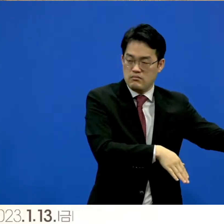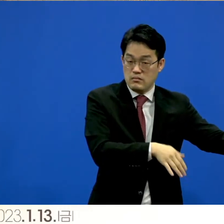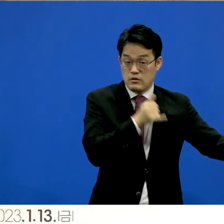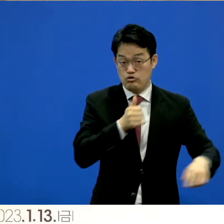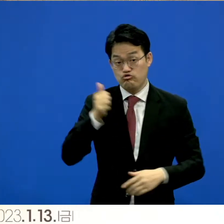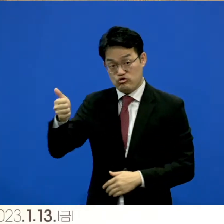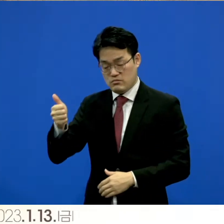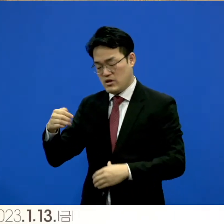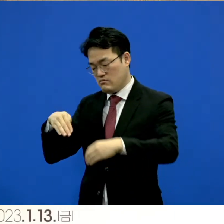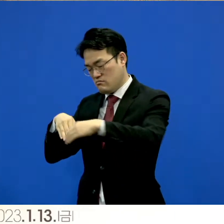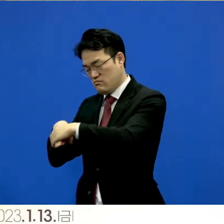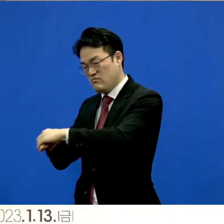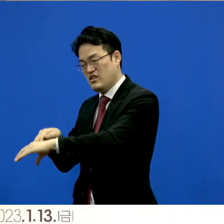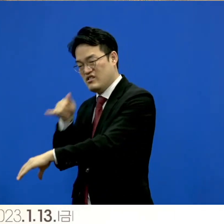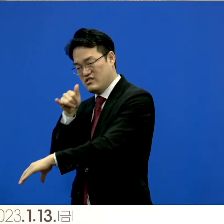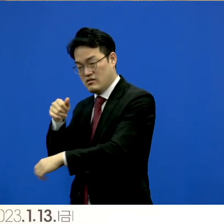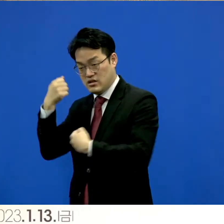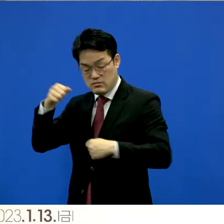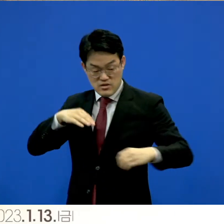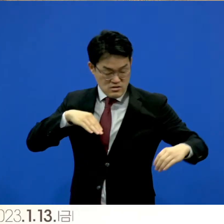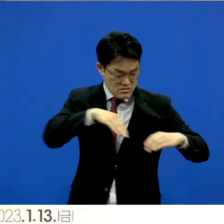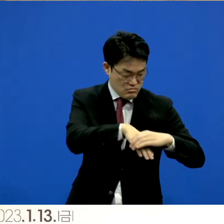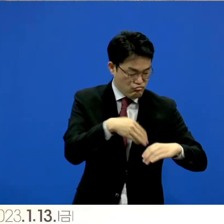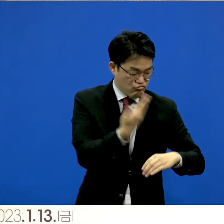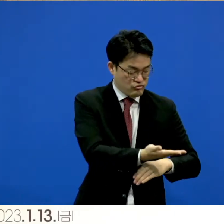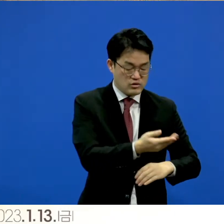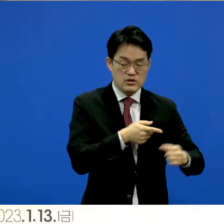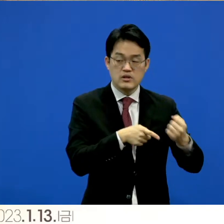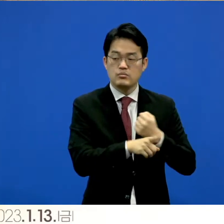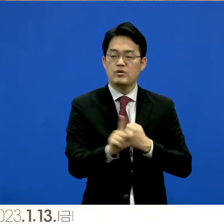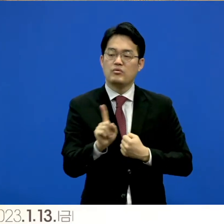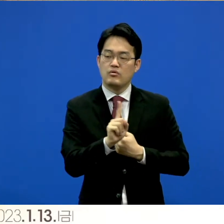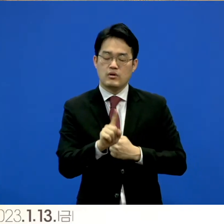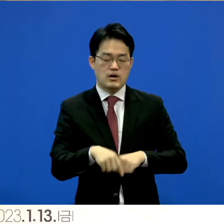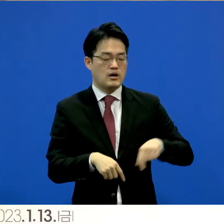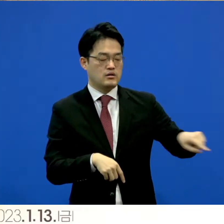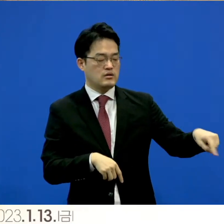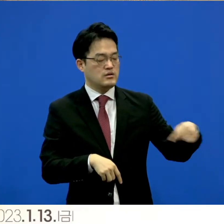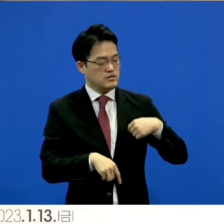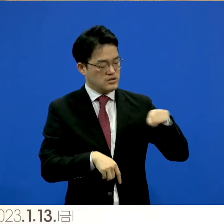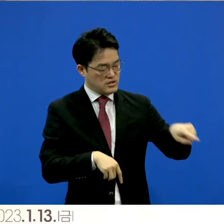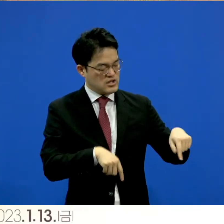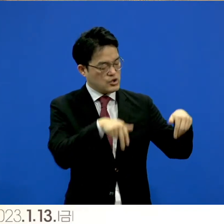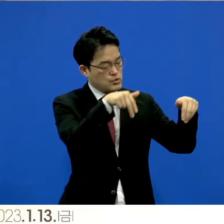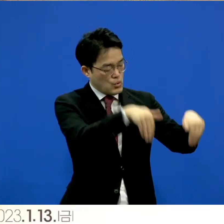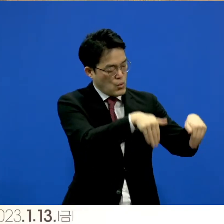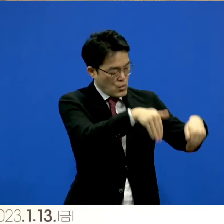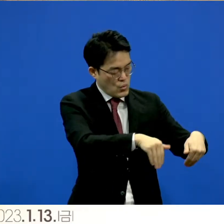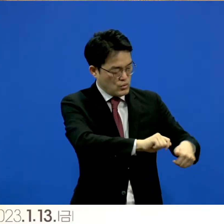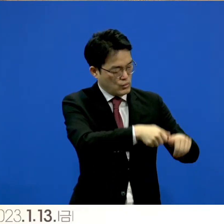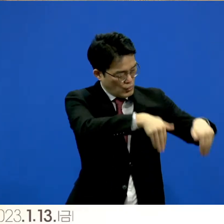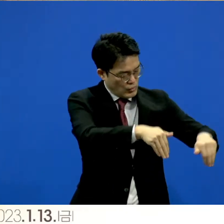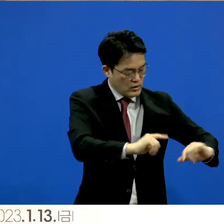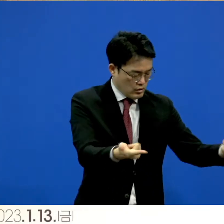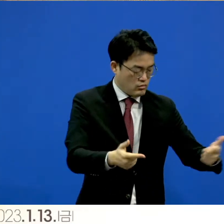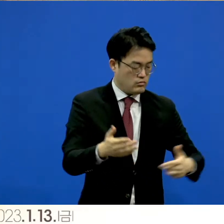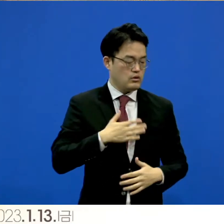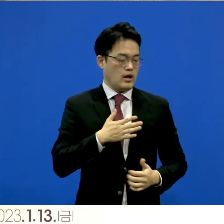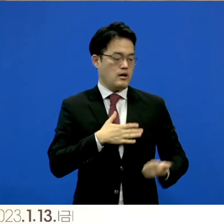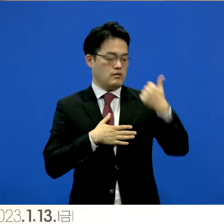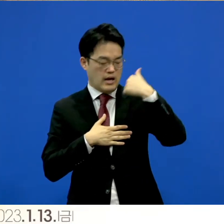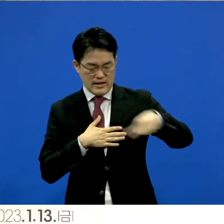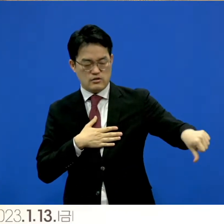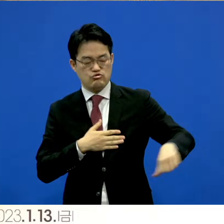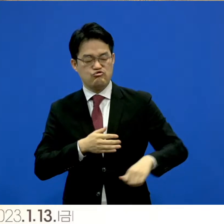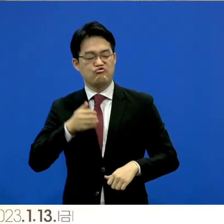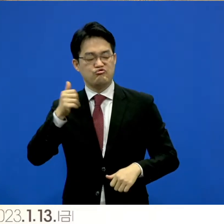탕자의 신분을 확실하게 구분해 줬어요. 너는 품꾼이 아니다. 종이 아니다. 노예가 아니다. 내 아들이다. 신을